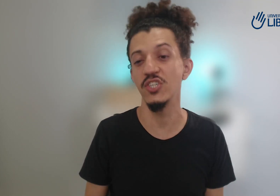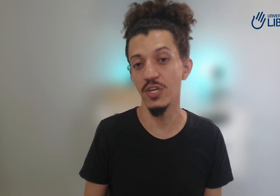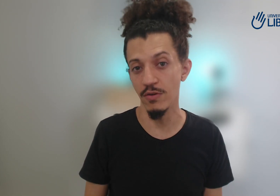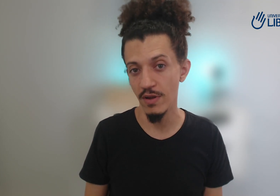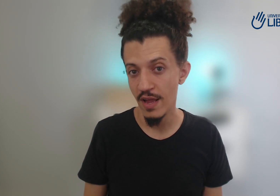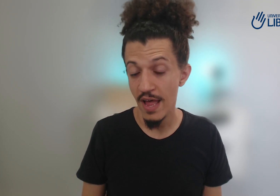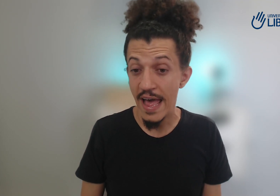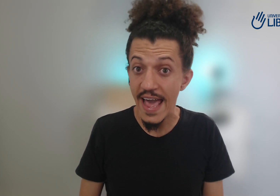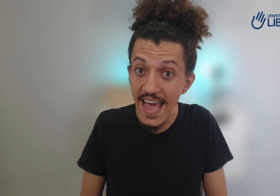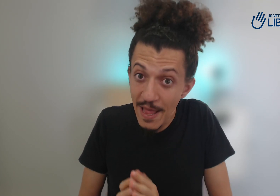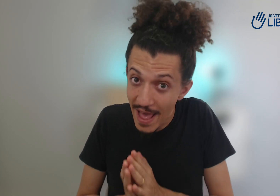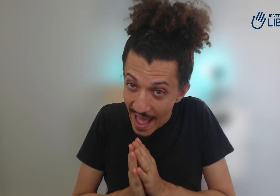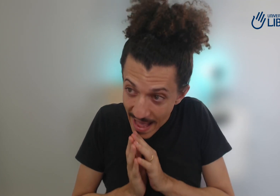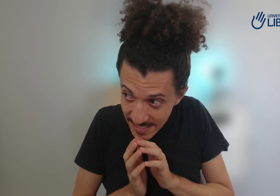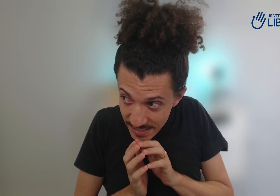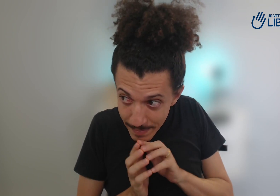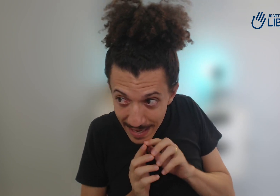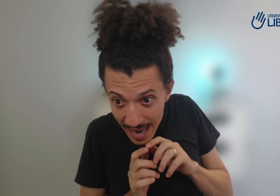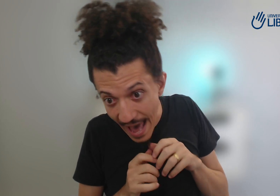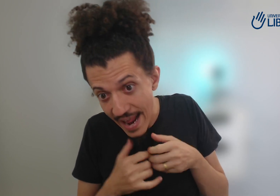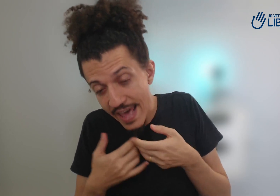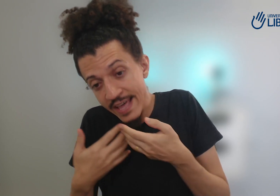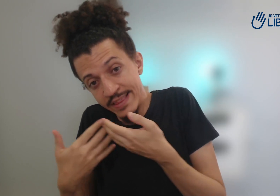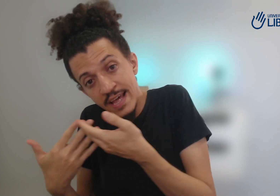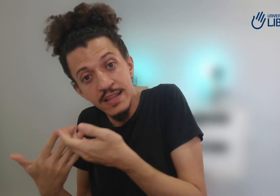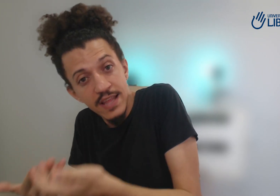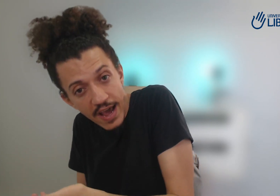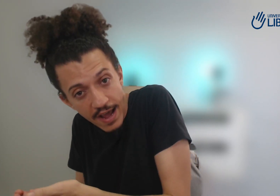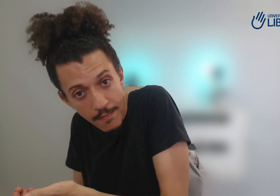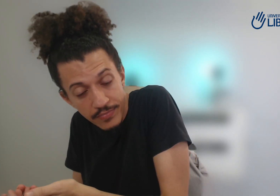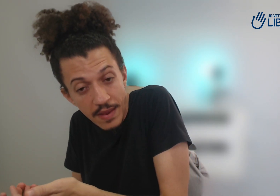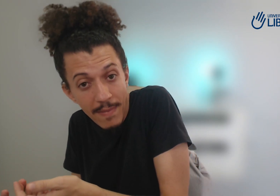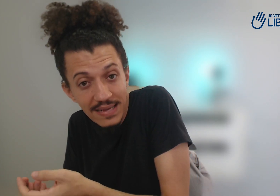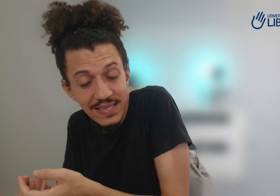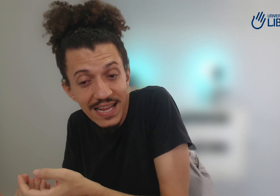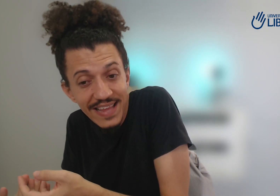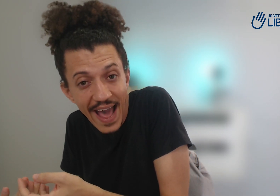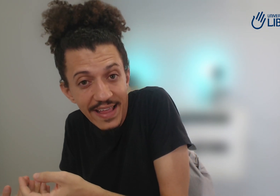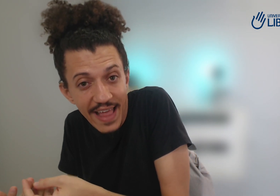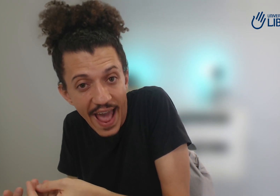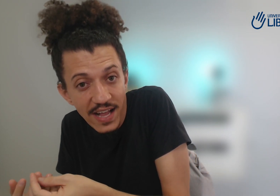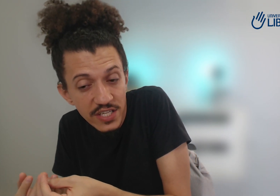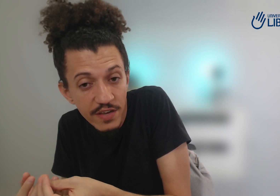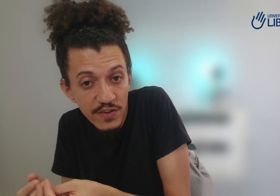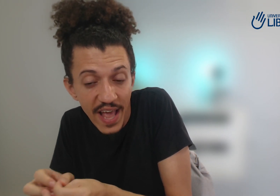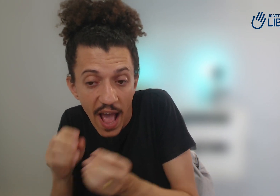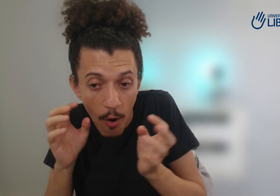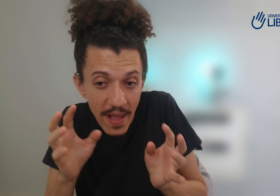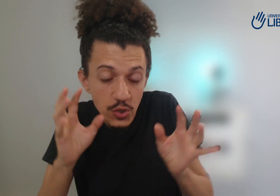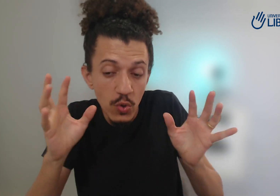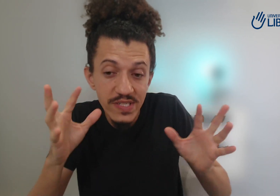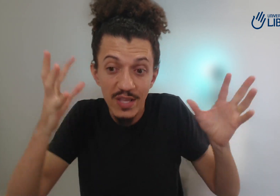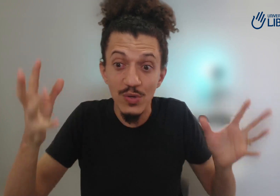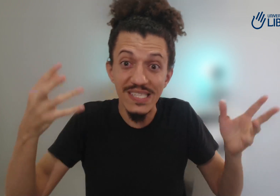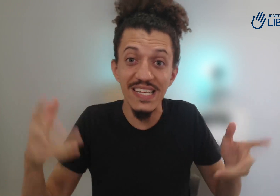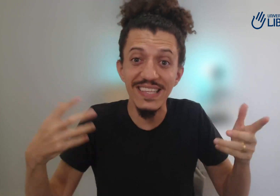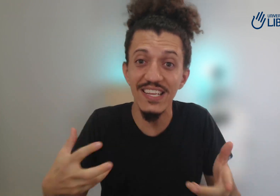sentido. Ele é similar a entender, mas ele dá a ideia de que você realmente conseguiu